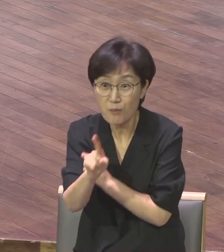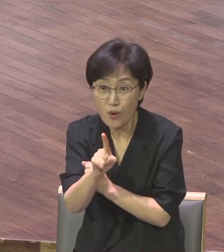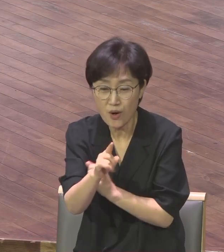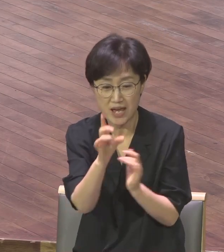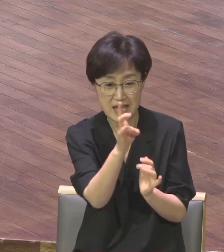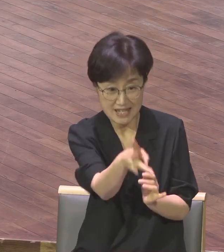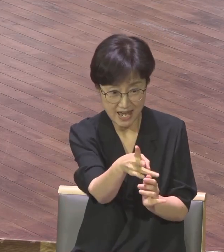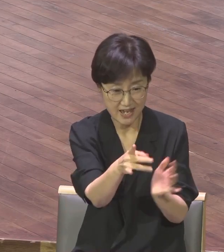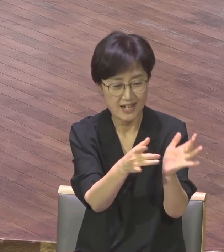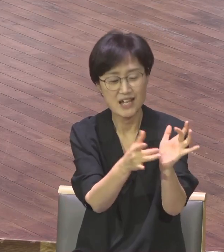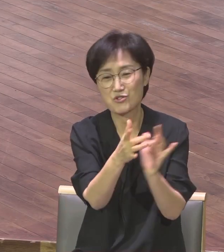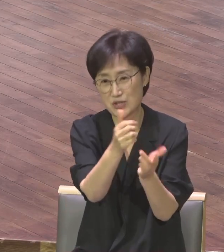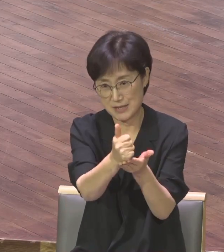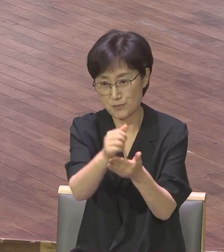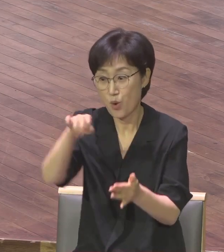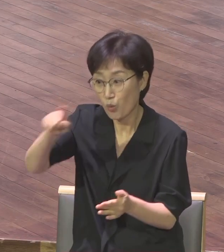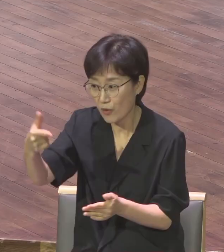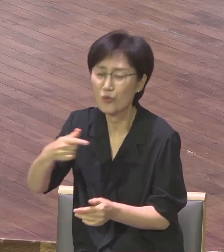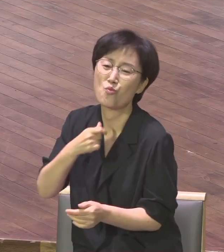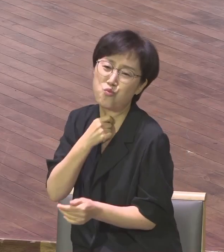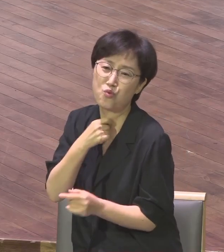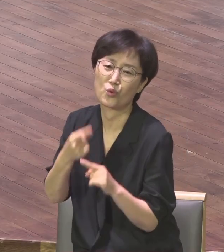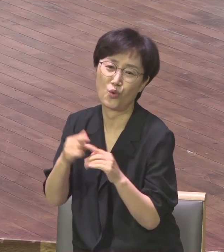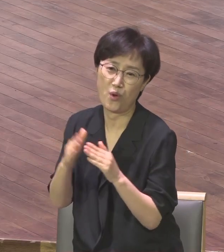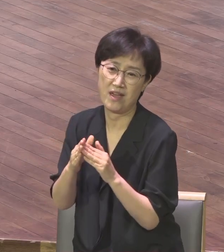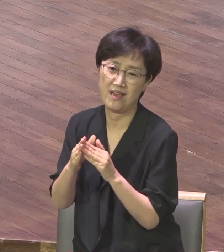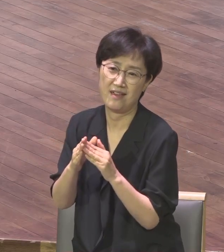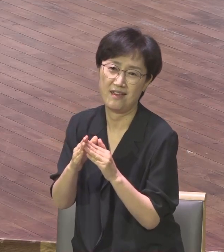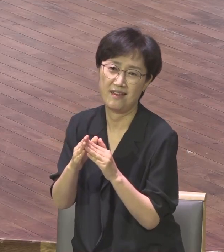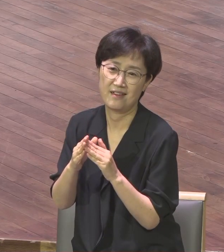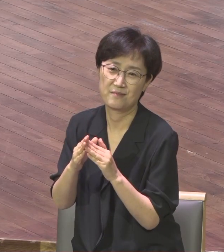교회가 되자. 예수님이 원하는 교회.